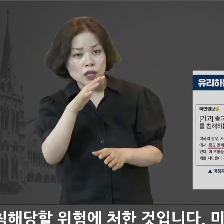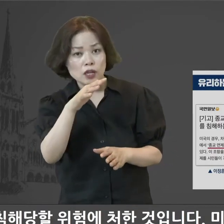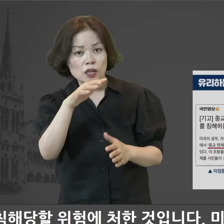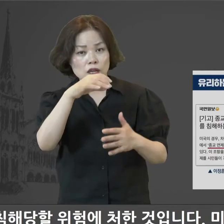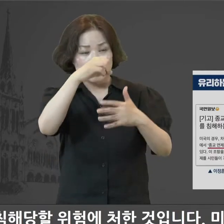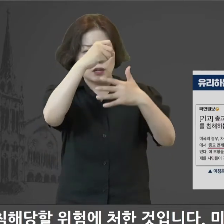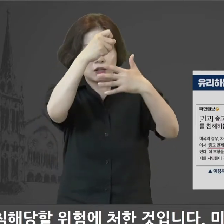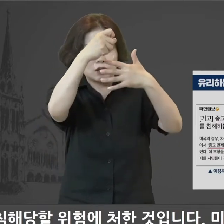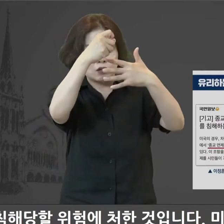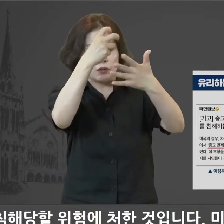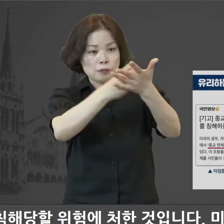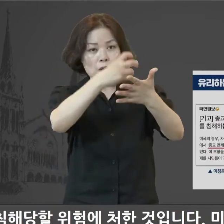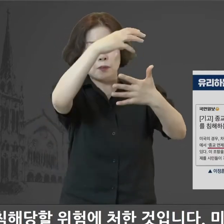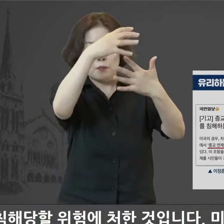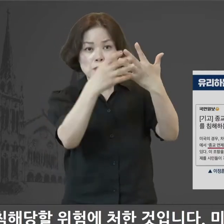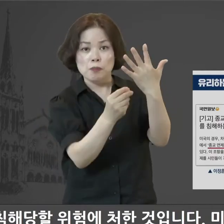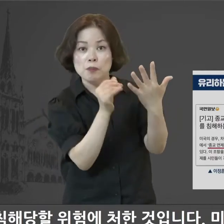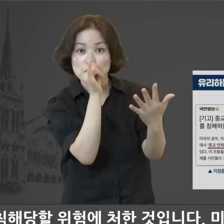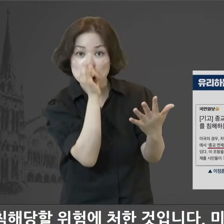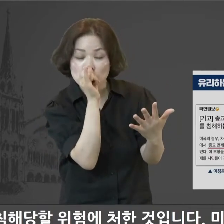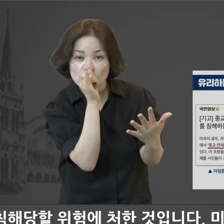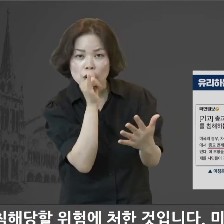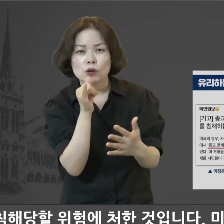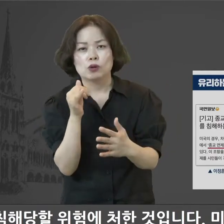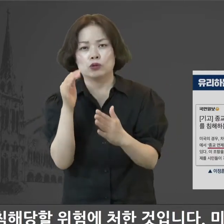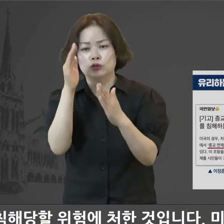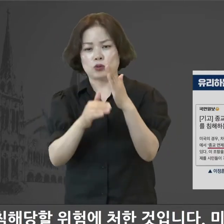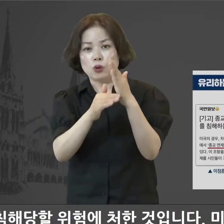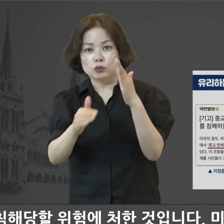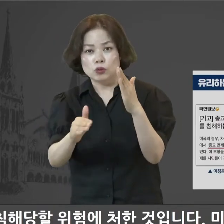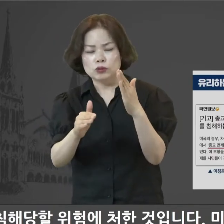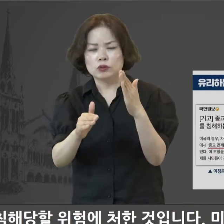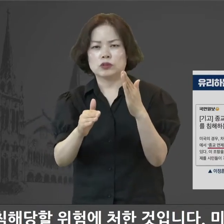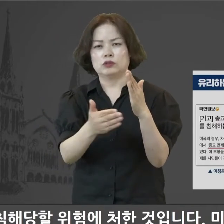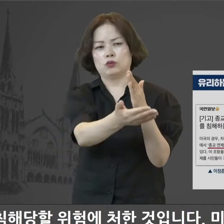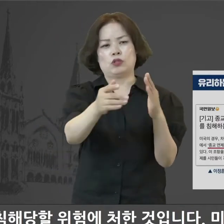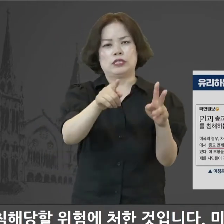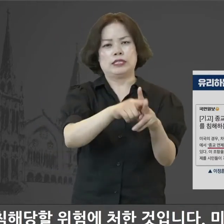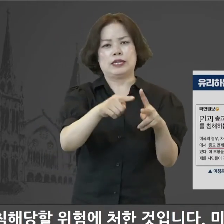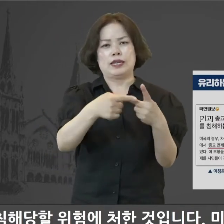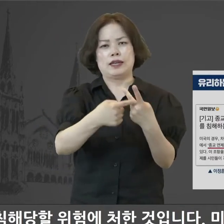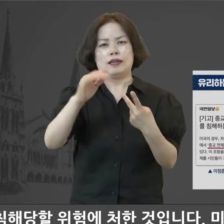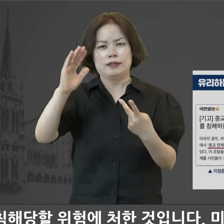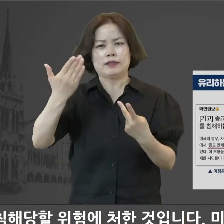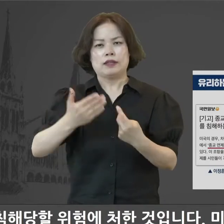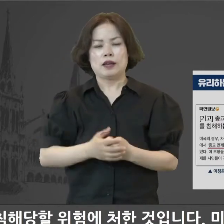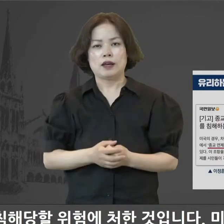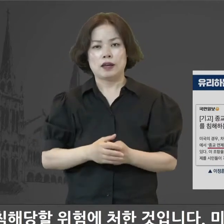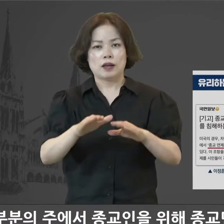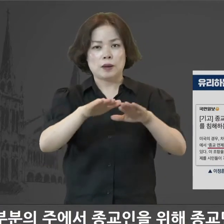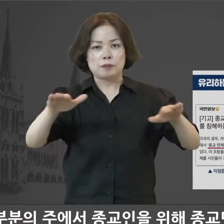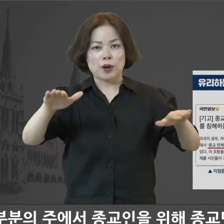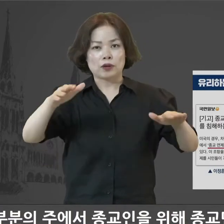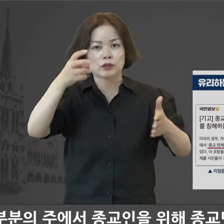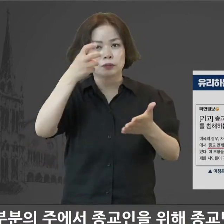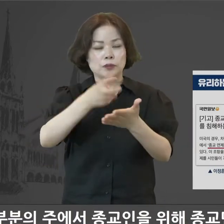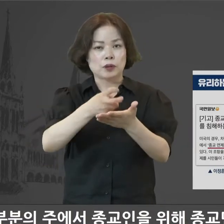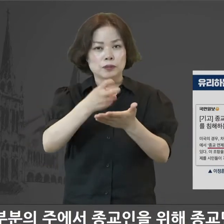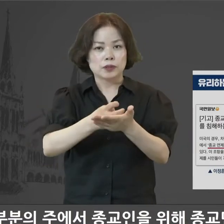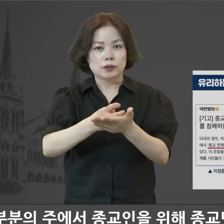근데 그걸 왜 제가 알린 거예요? 우리 교인들도 그걸 이해하시라는 거예요. 그래서 이번에 평등법을 발의할